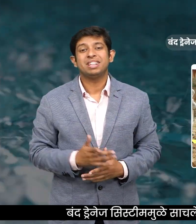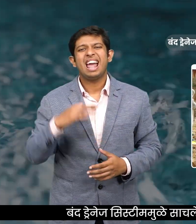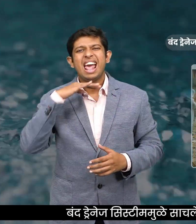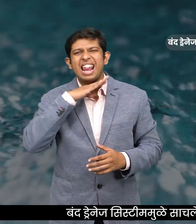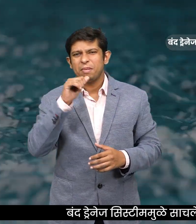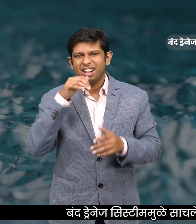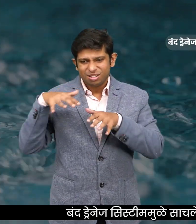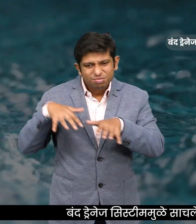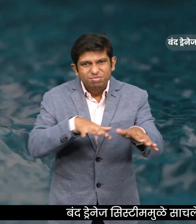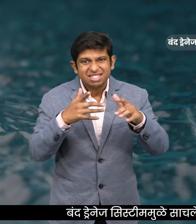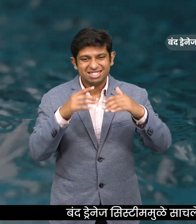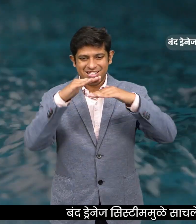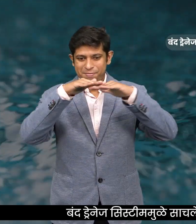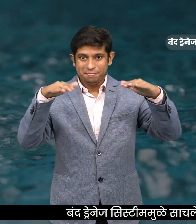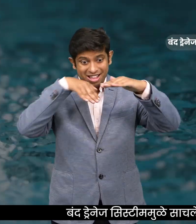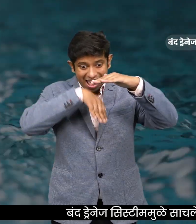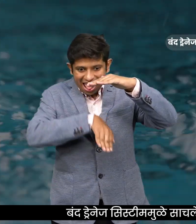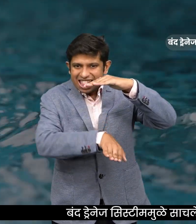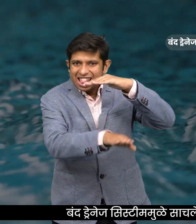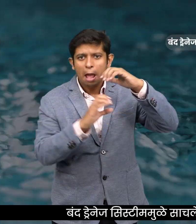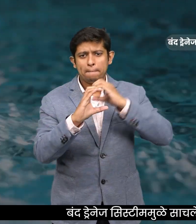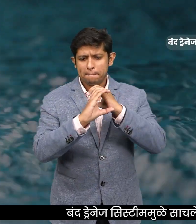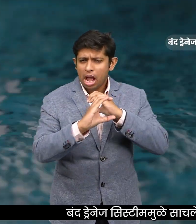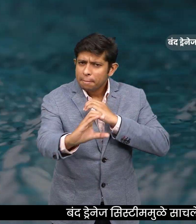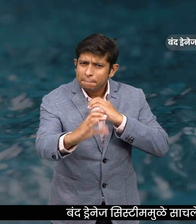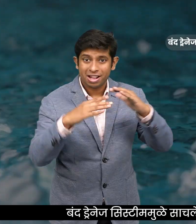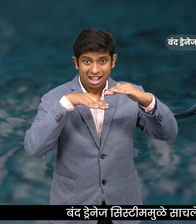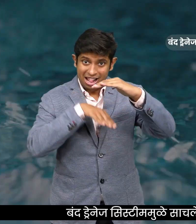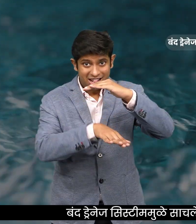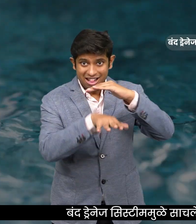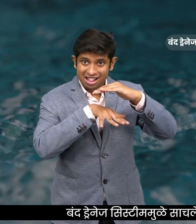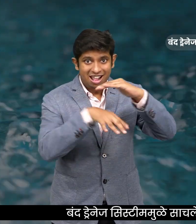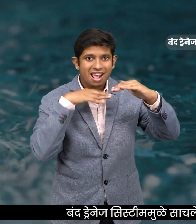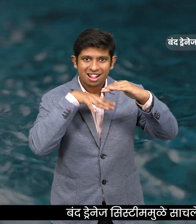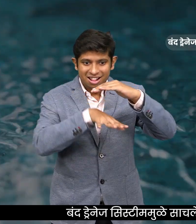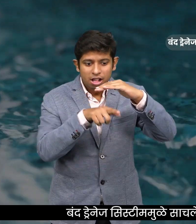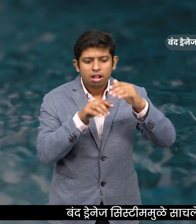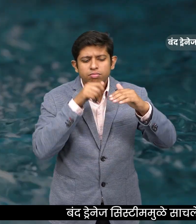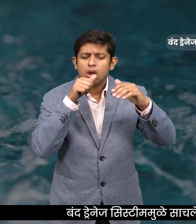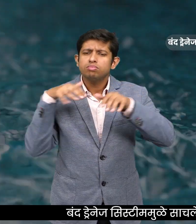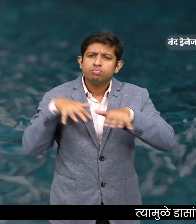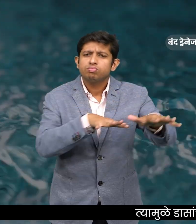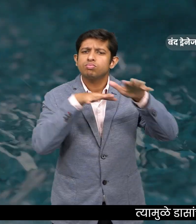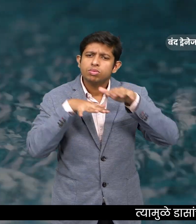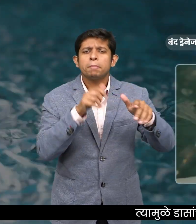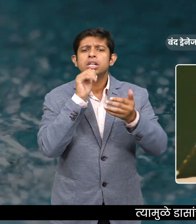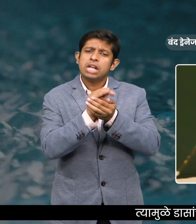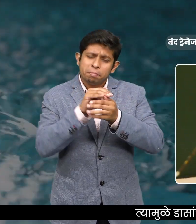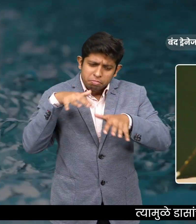बंद ड्रेनेज सिस्टममुळे साचलेले पाणी साचण्यापासून रोखता येते. त्यामुळे